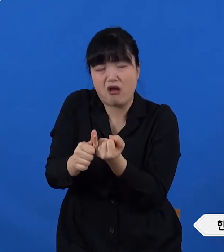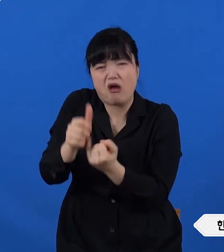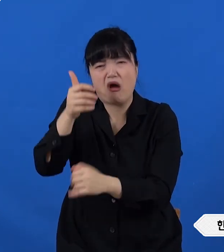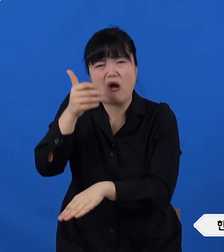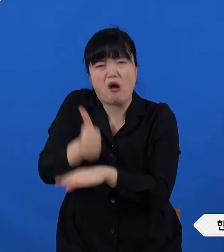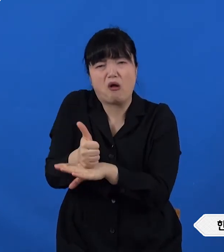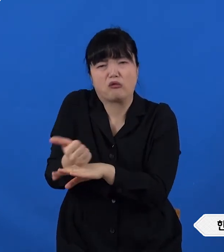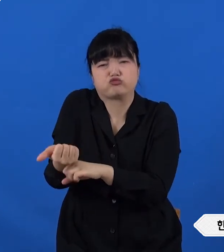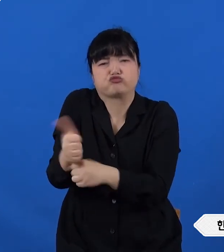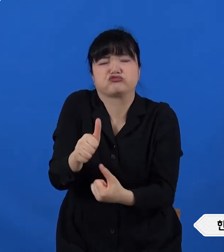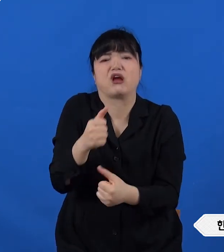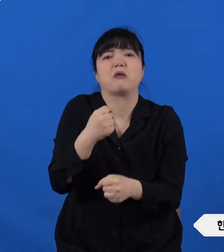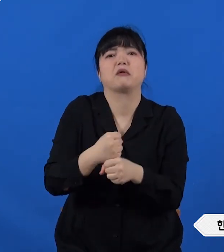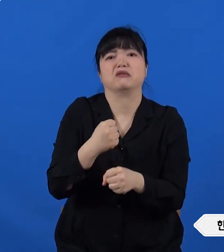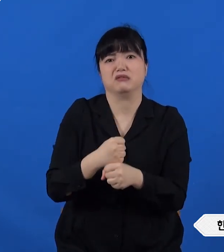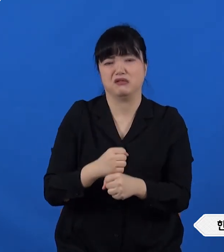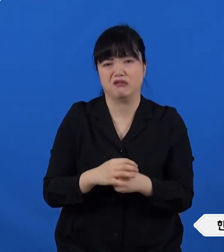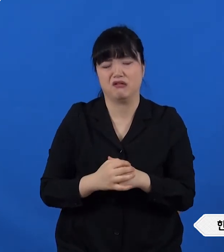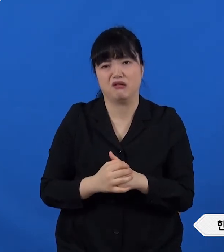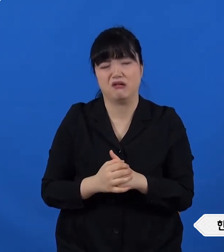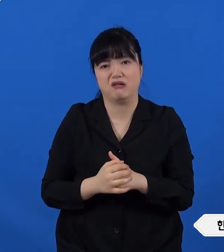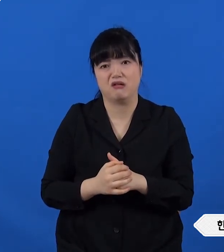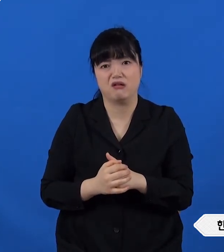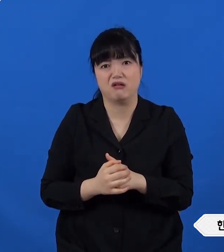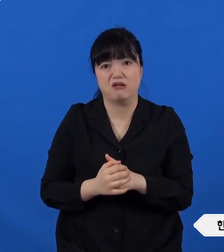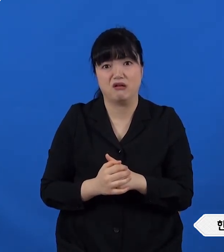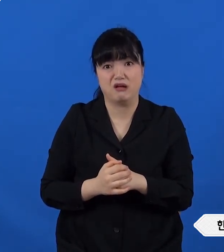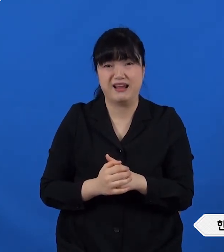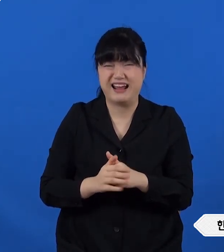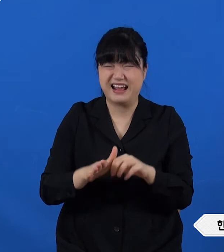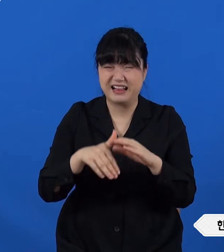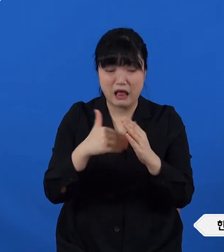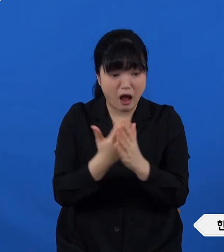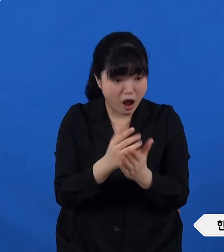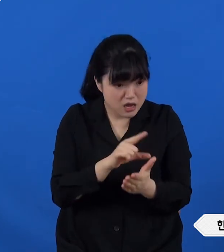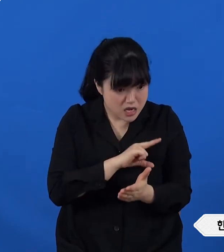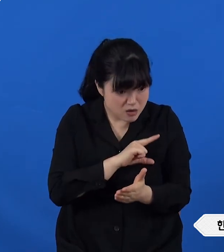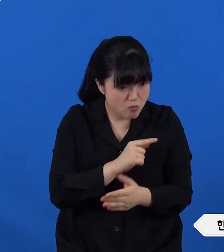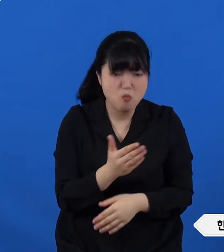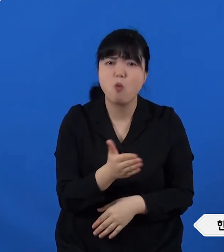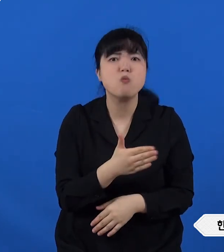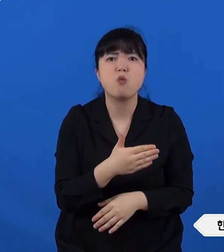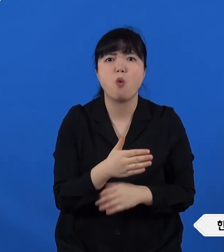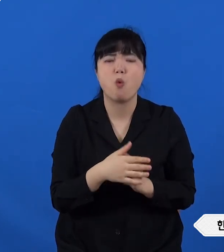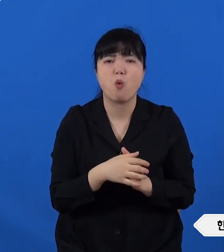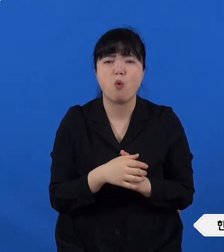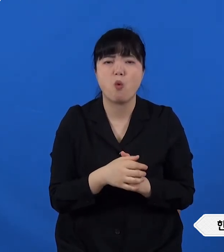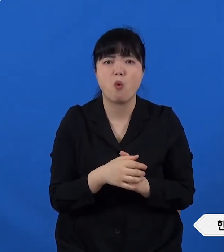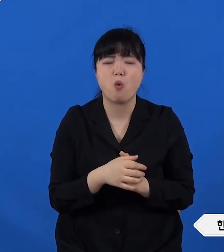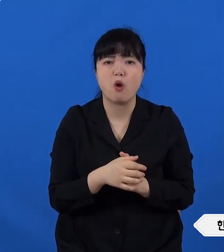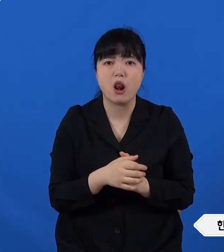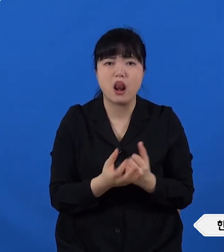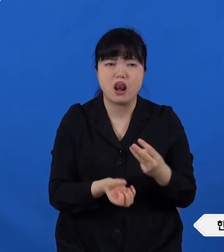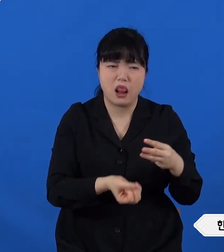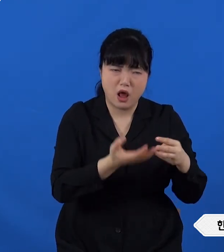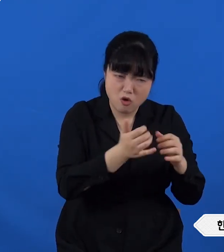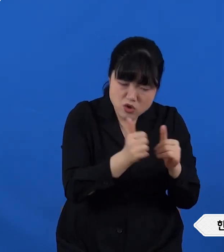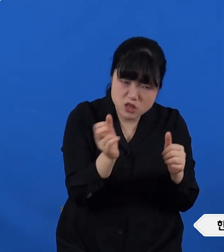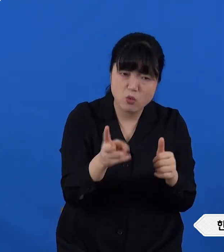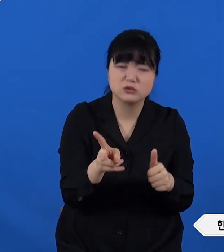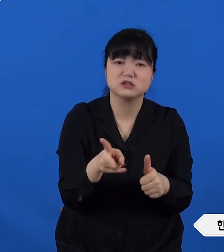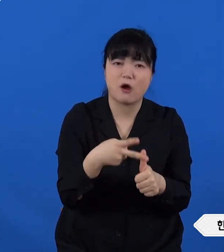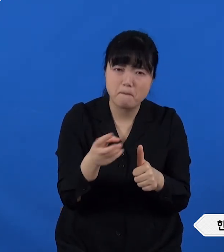짓을 저질렀지요. 그런데 그 사람들이 다 이름이 나타나 있지 않습니다. 레위인이나